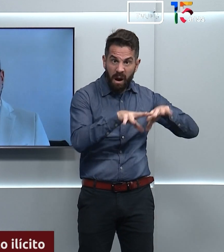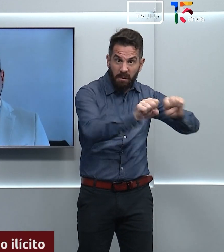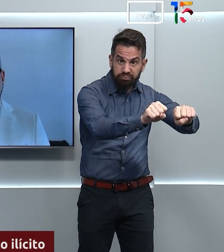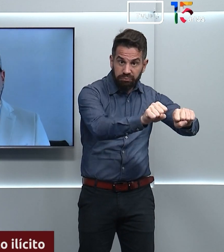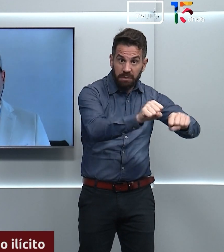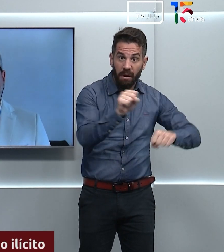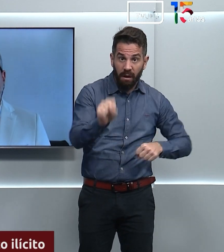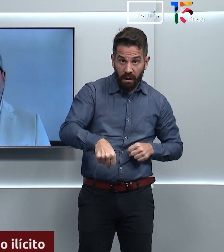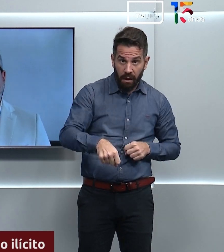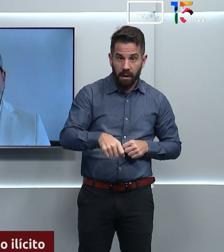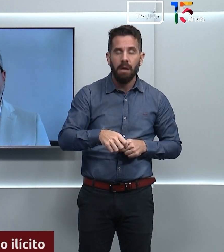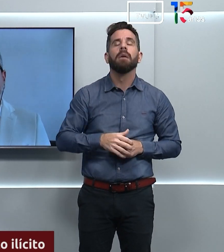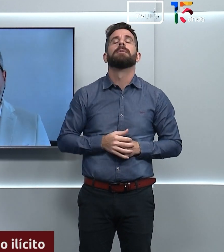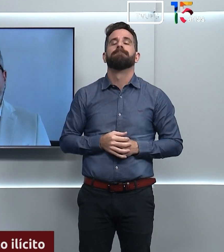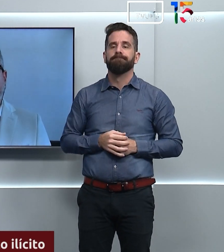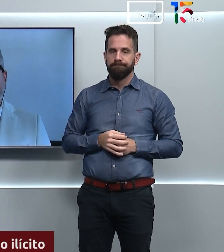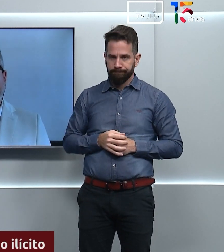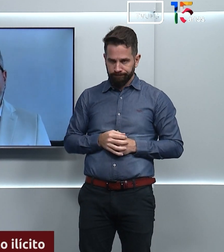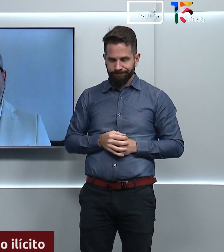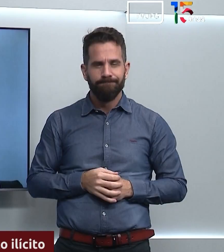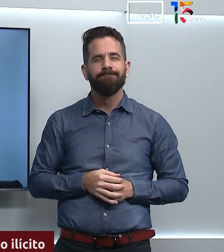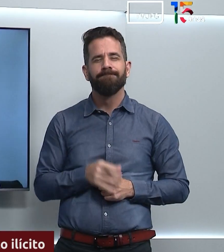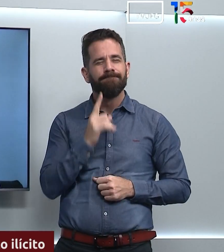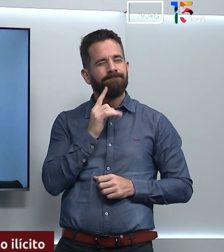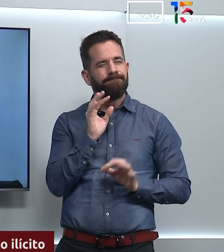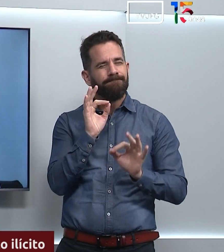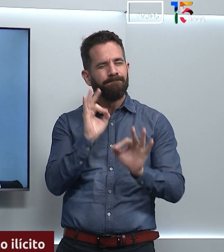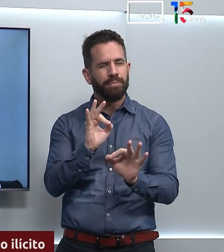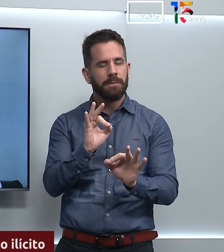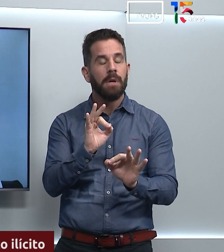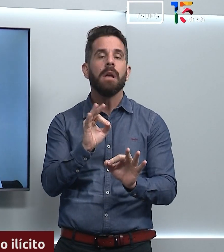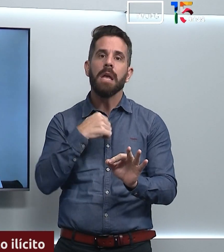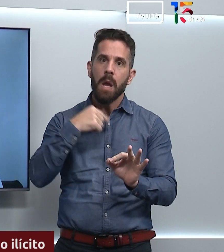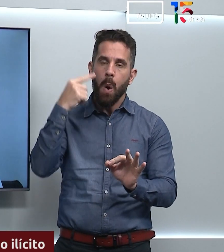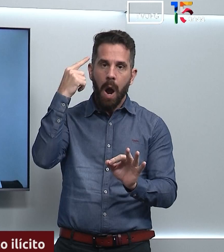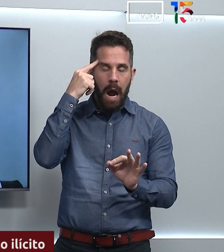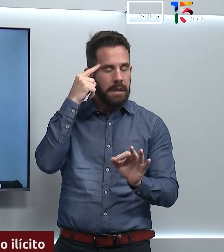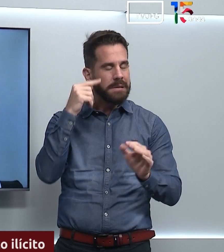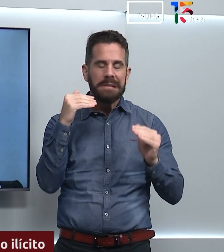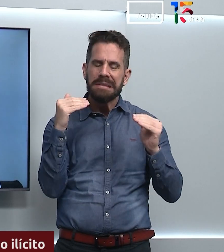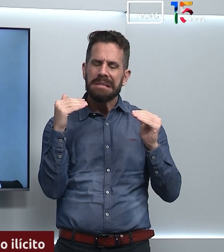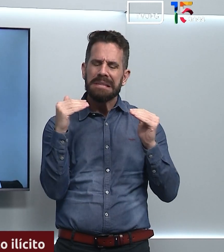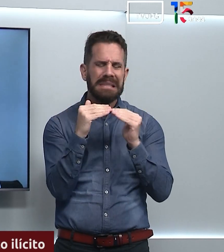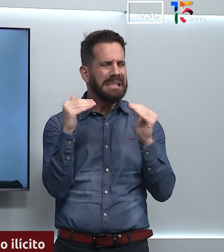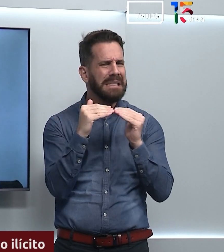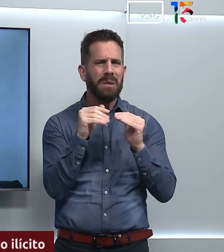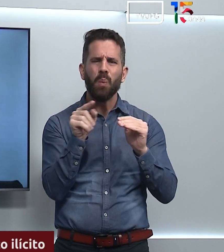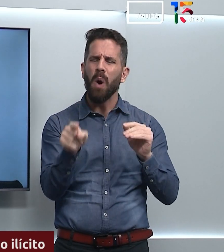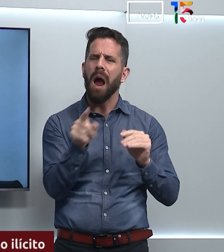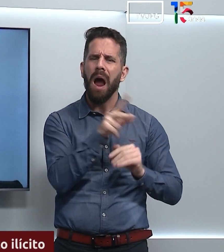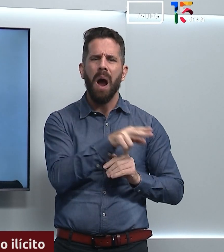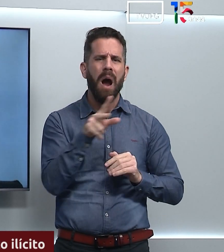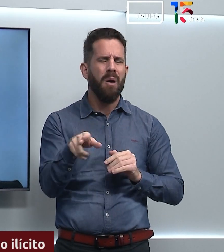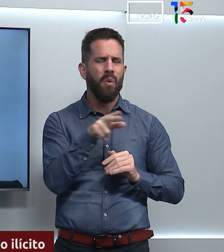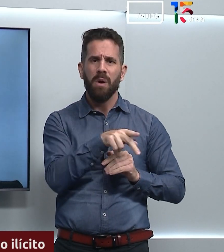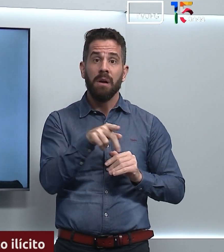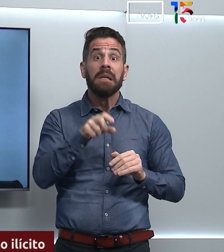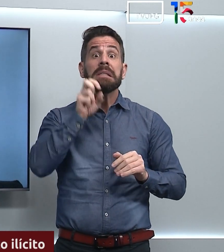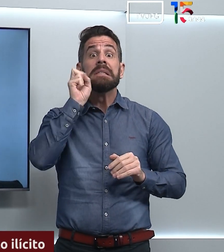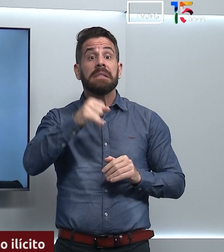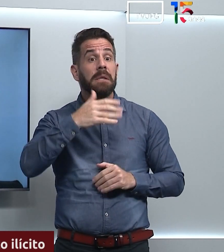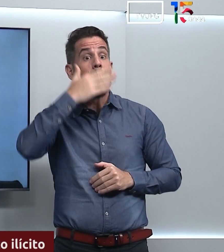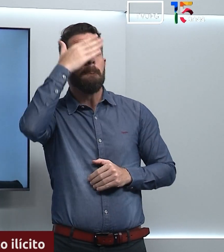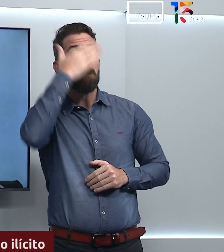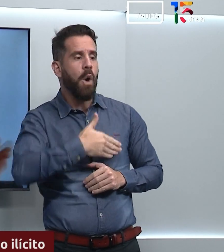Exatamente. Esse é o ponto. Eu acredito que deveria ter a punição análoga à da pensão alimentícia. Comprovou o